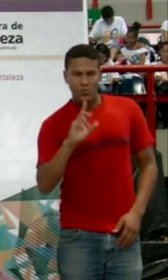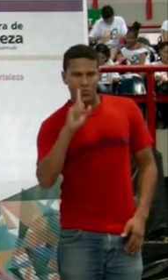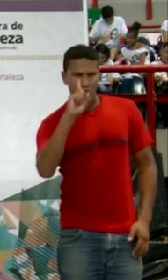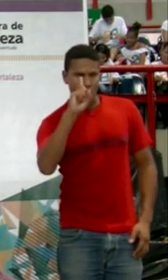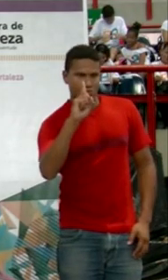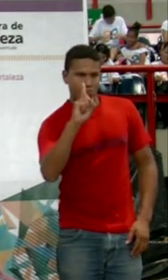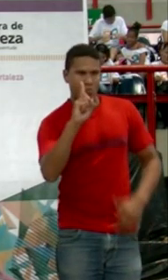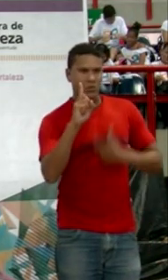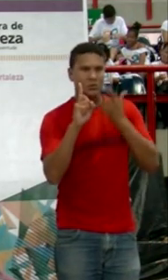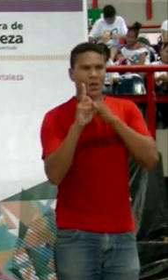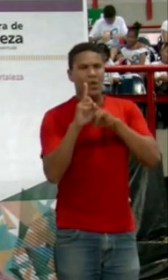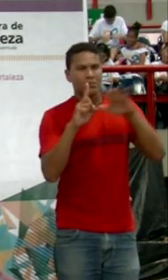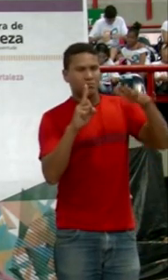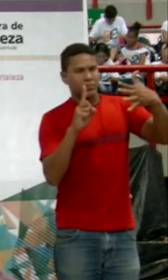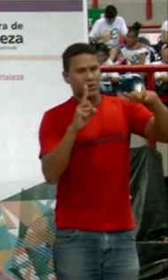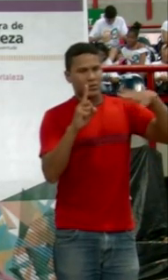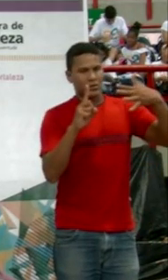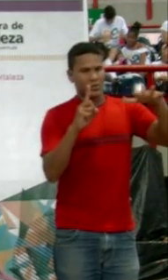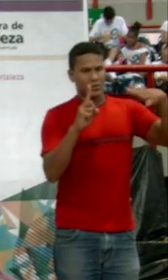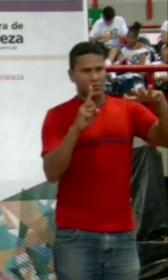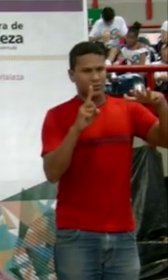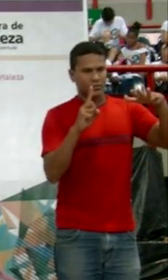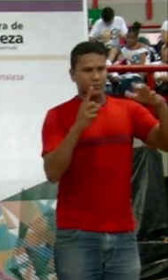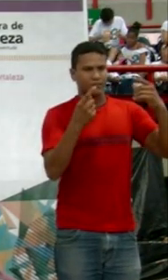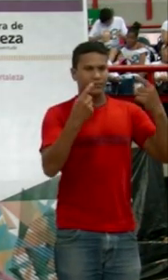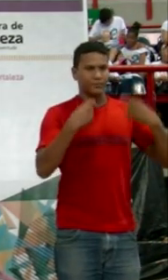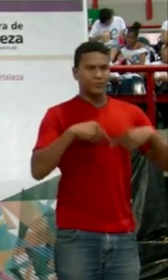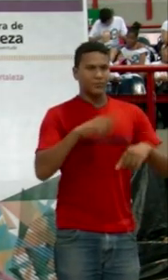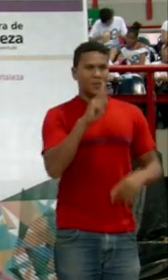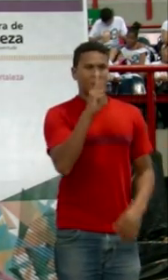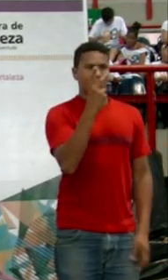ácido moderado. Para o